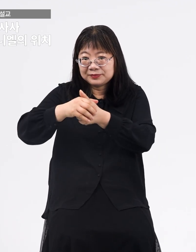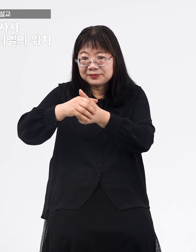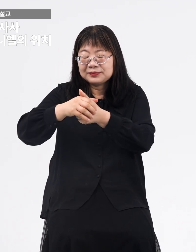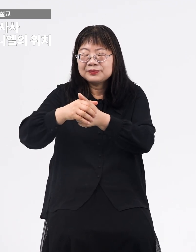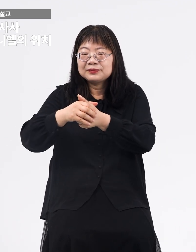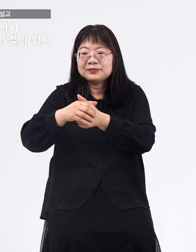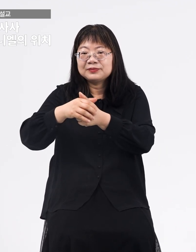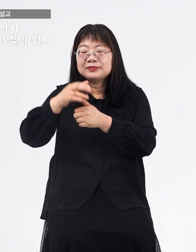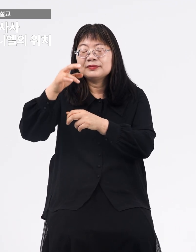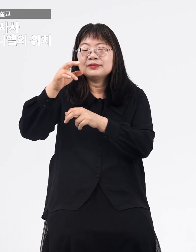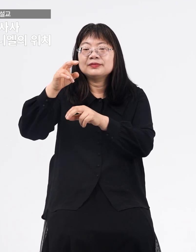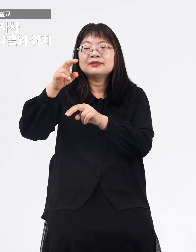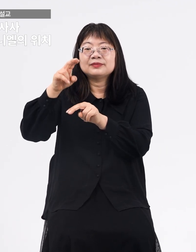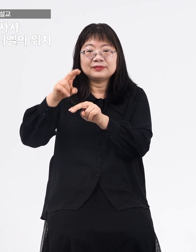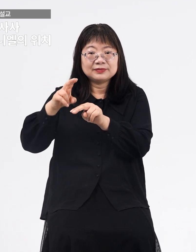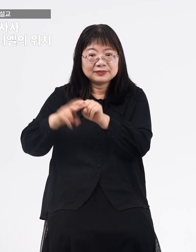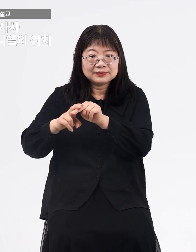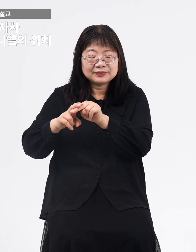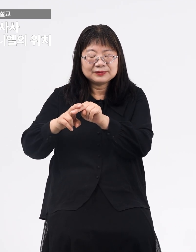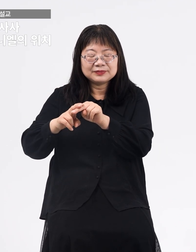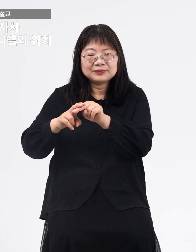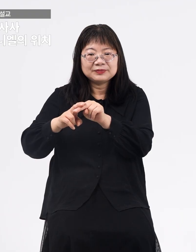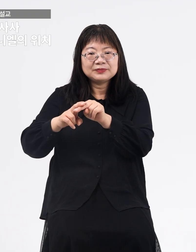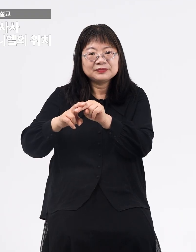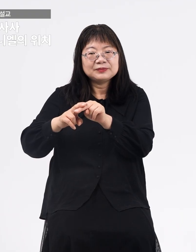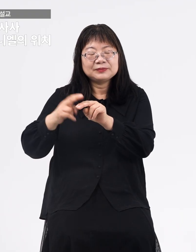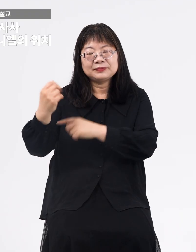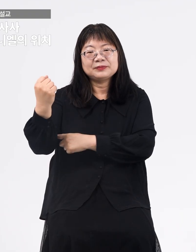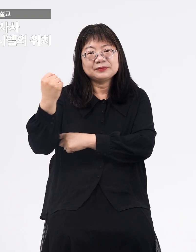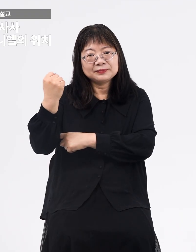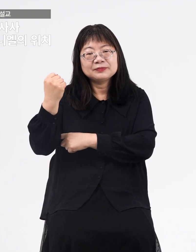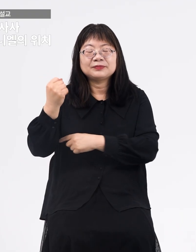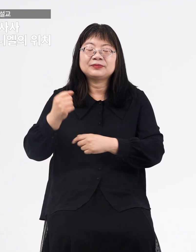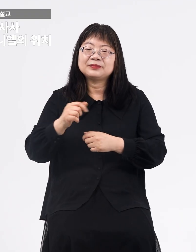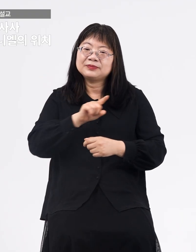위치가 오늘 가장 중요한 핵심입니다.